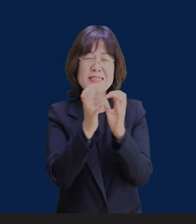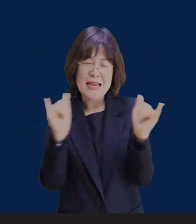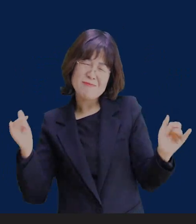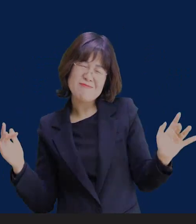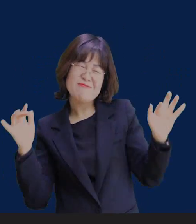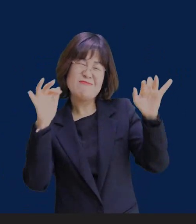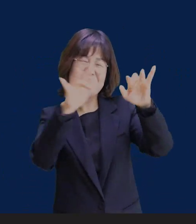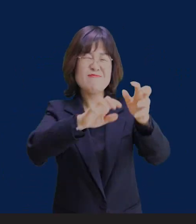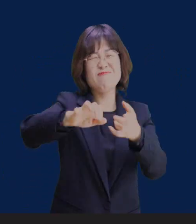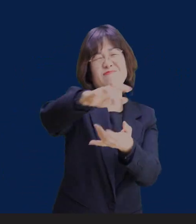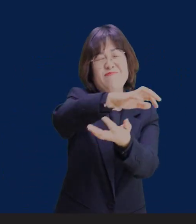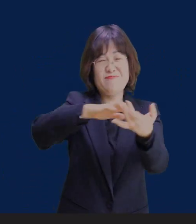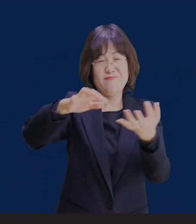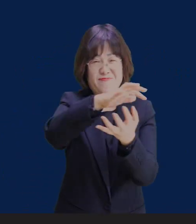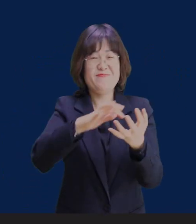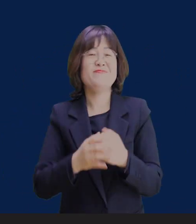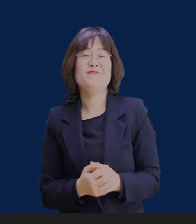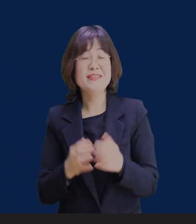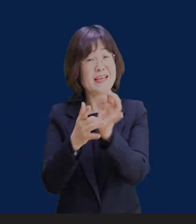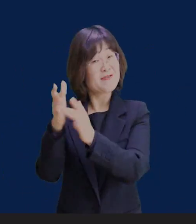수많은 사람들로 북적였습니다.